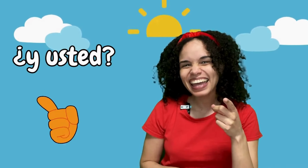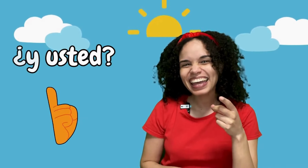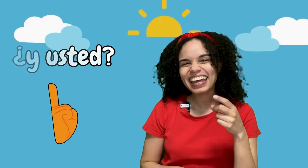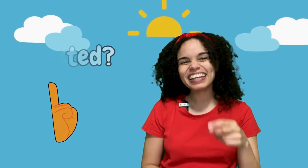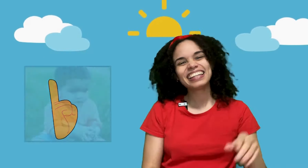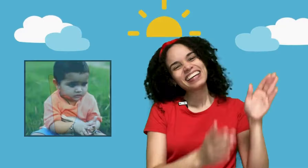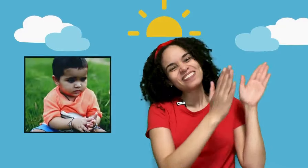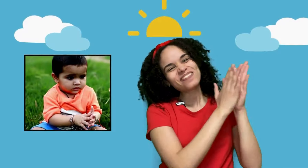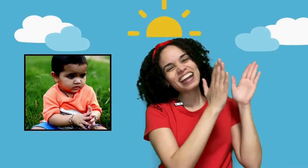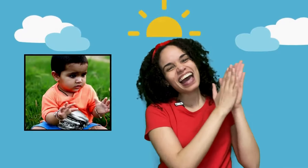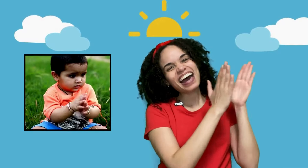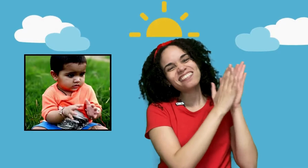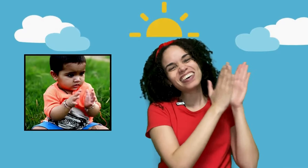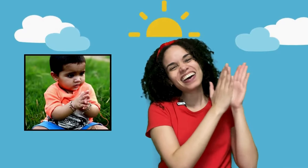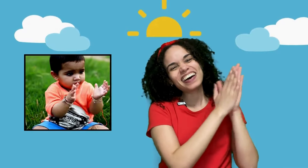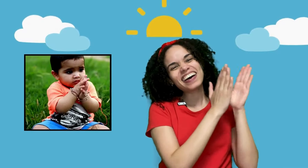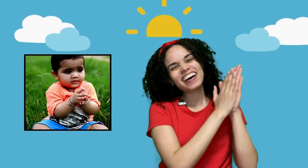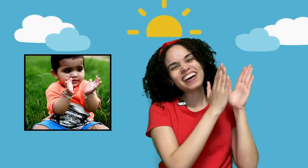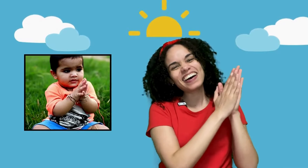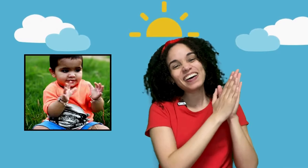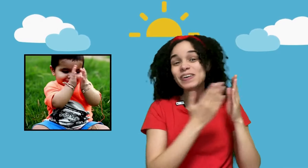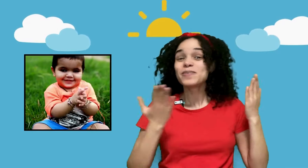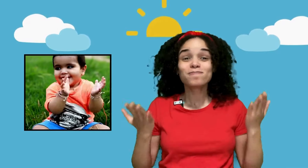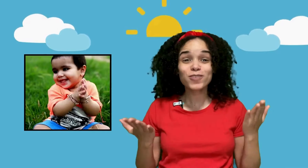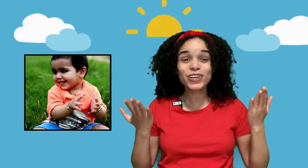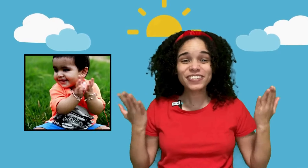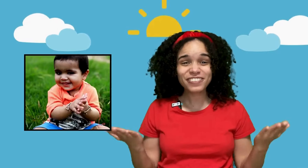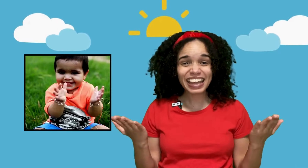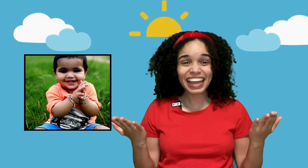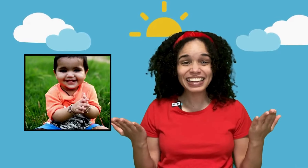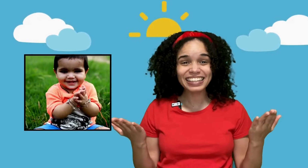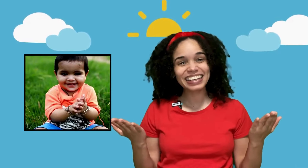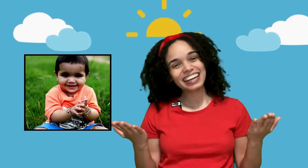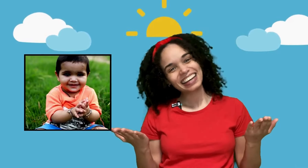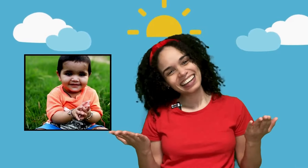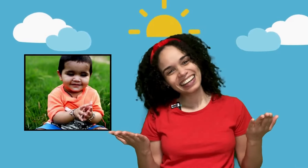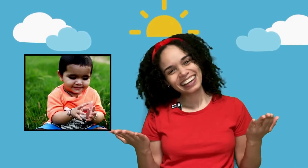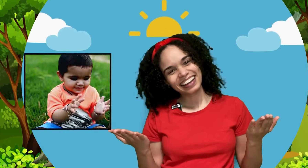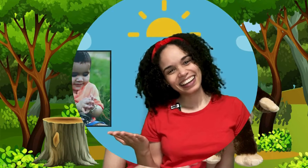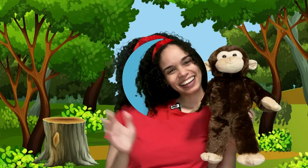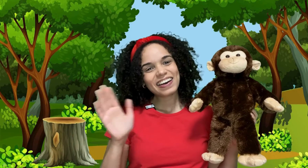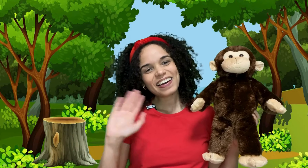usted Bravo muy bien